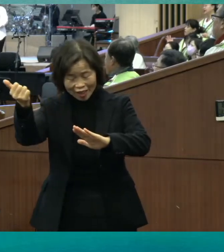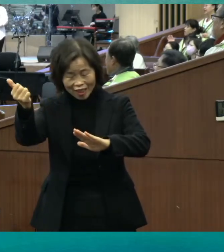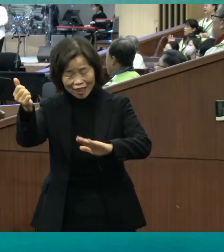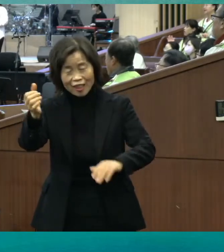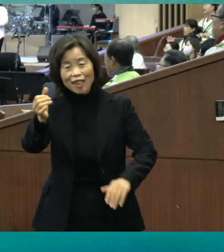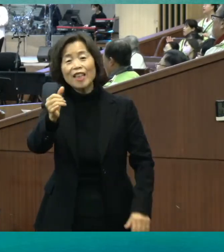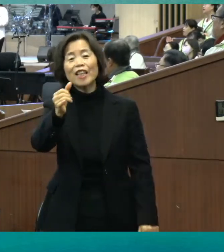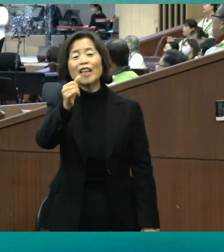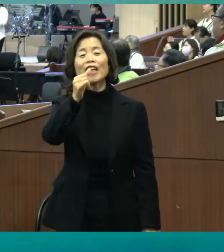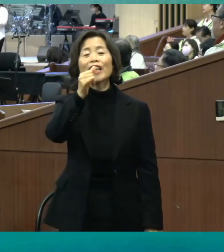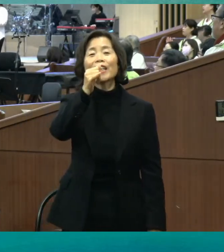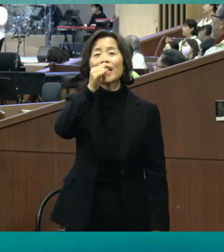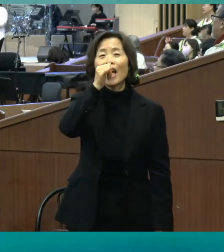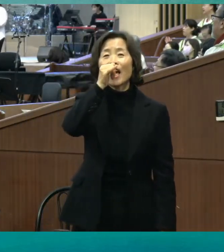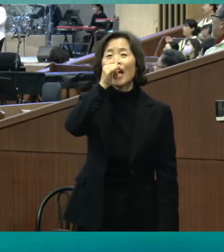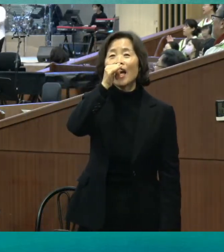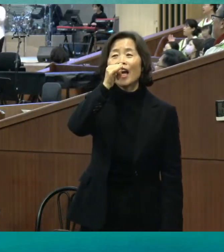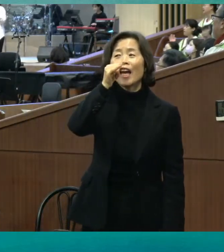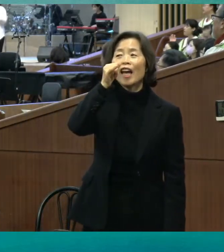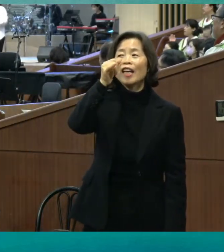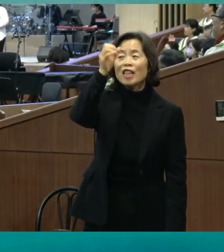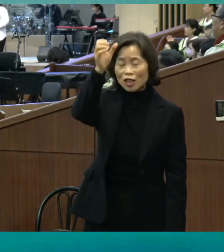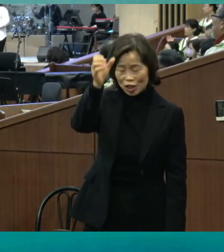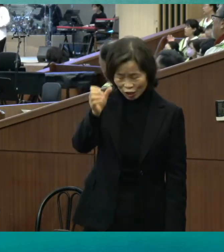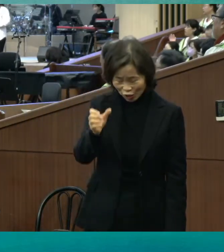소망이 있네